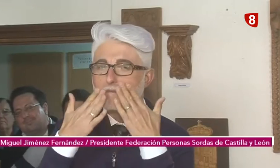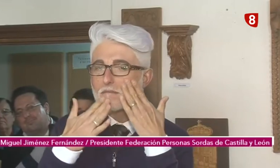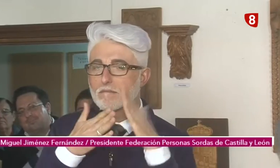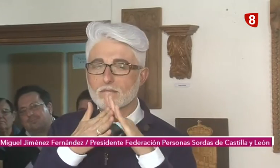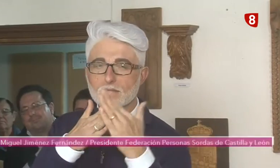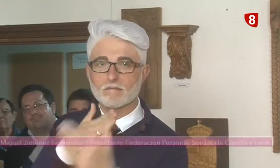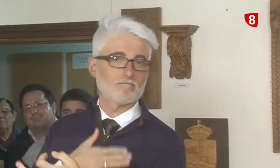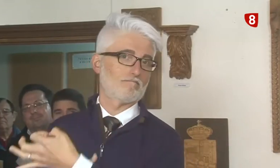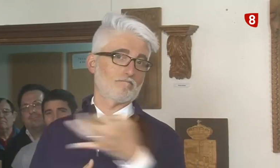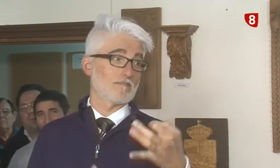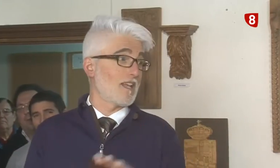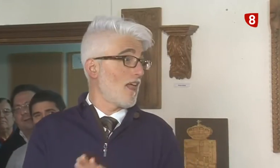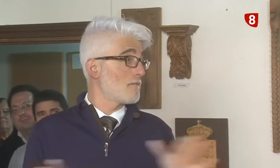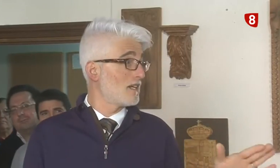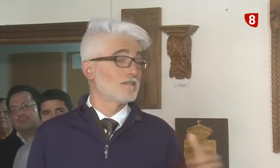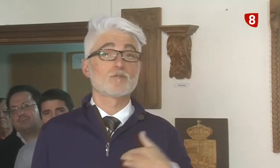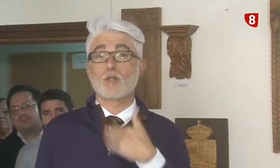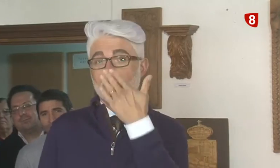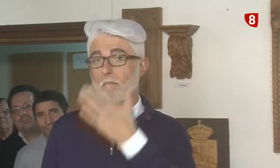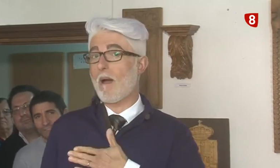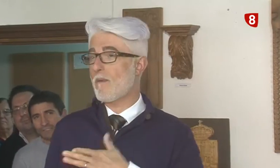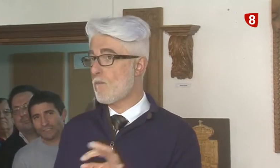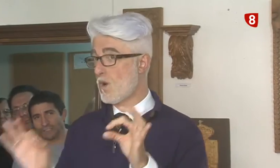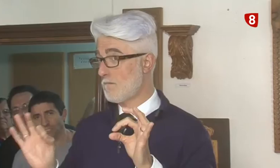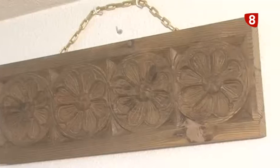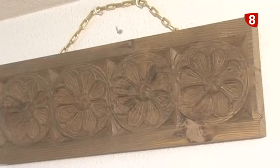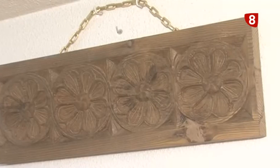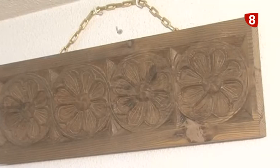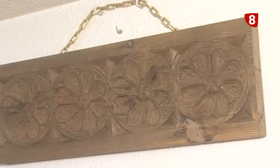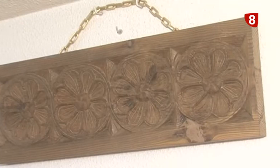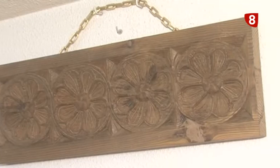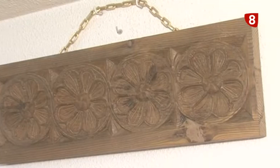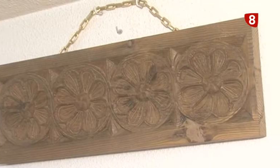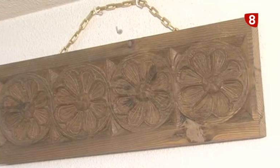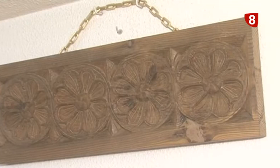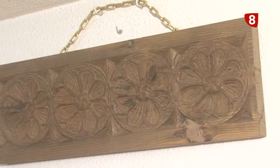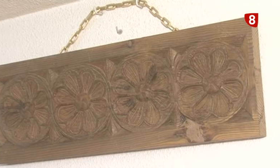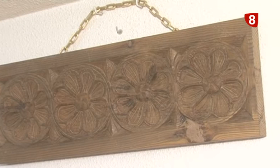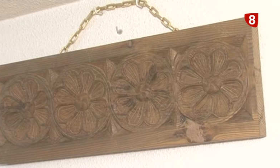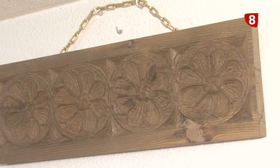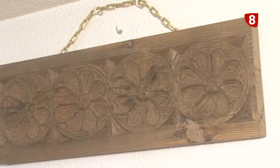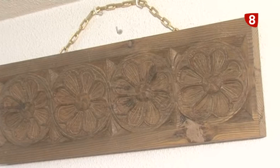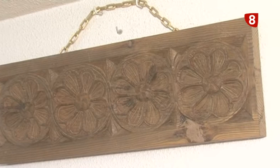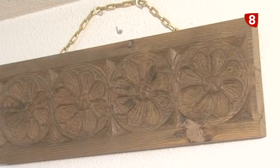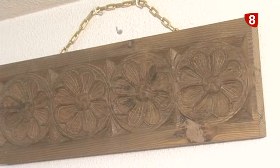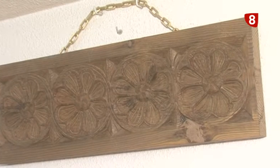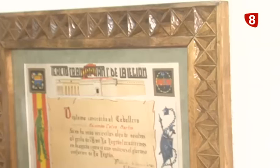hacer. Tiene muchos matices y hay que hacerlo con mucho mimo. La exposición la pueden ver en la sede de la Asociación de Personas Sordas